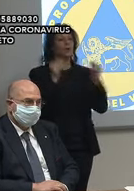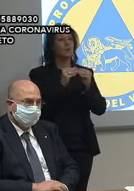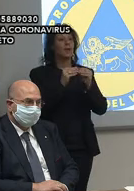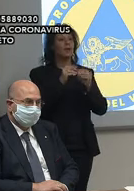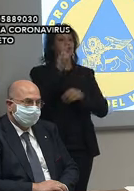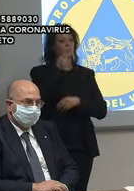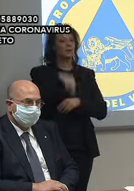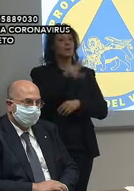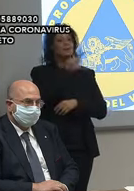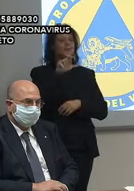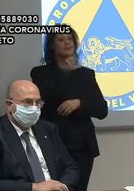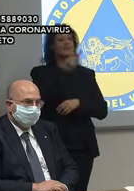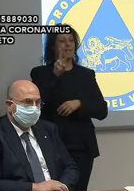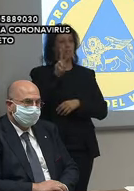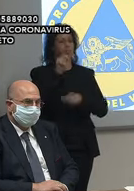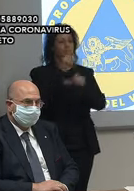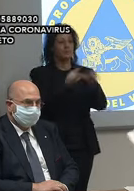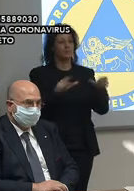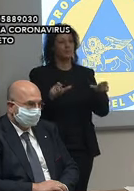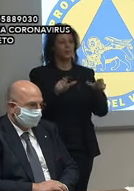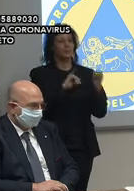2.232.